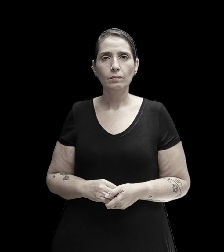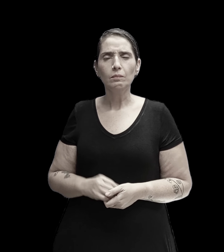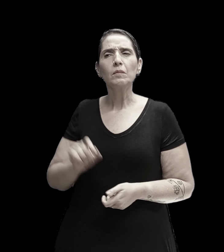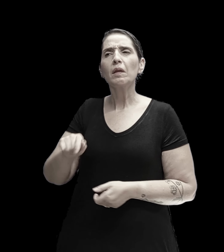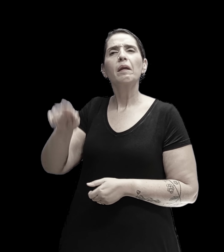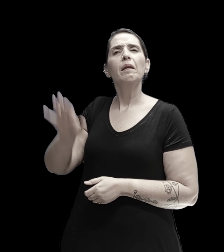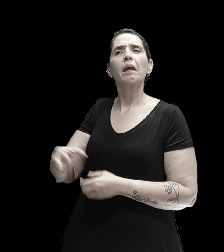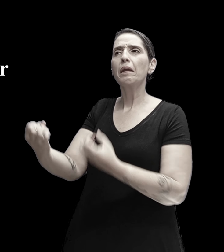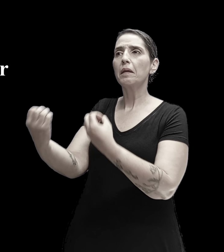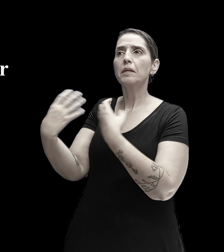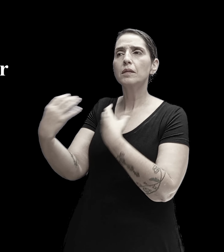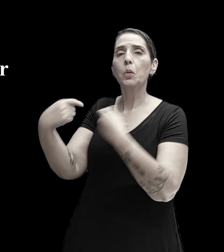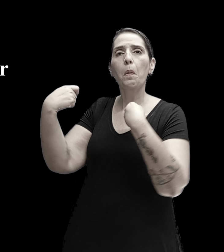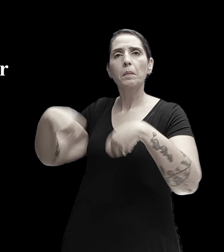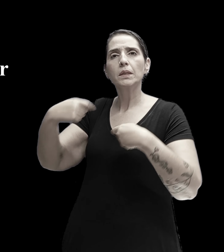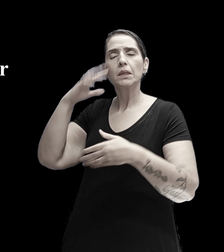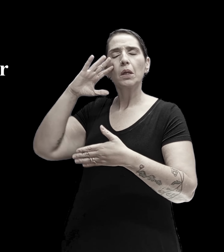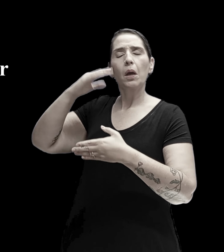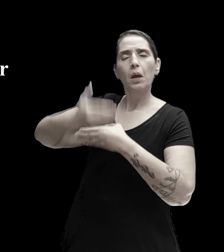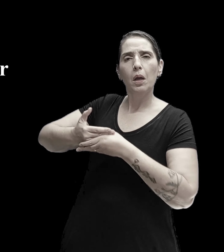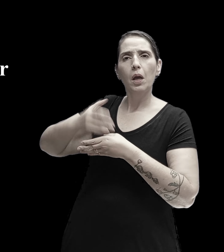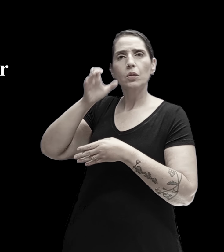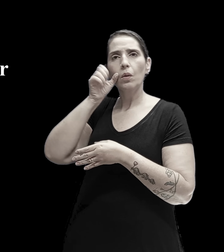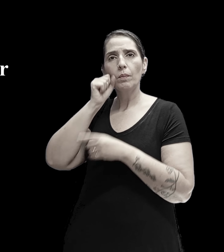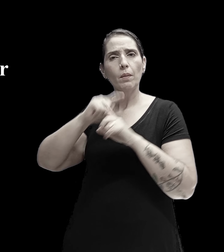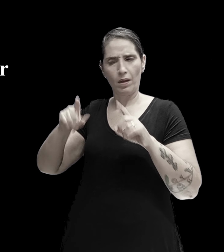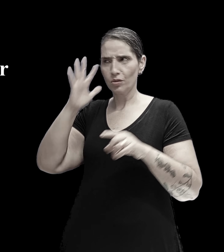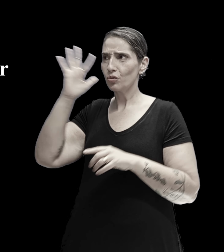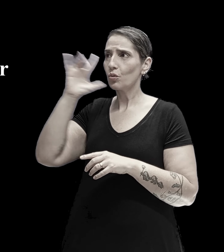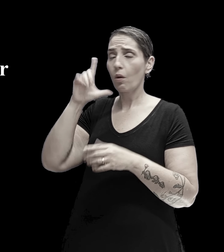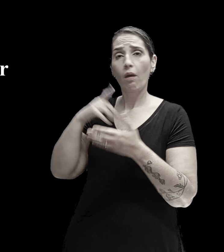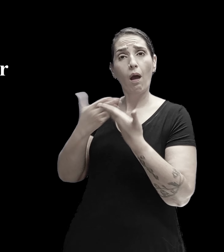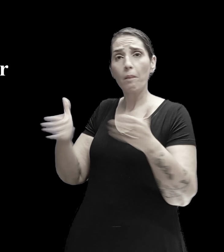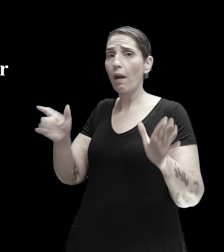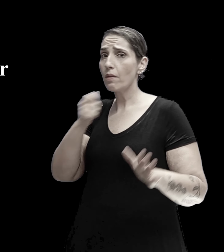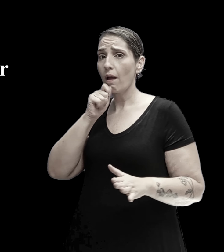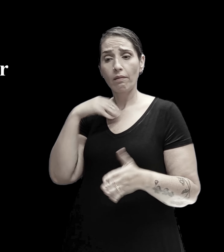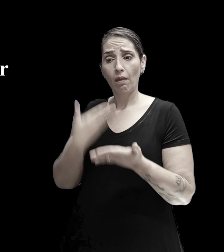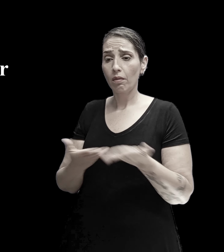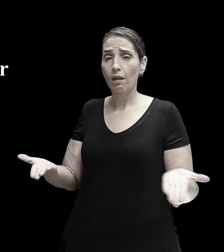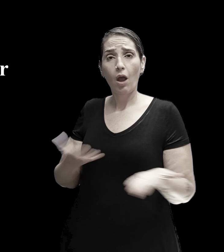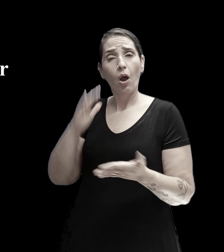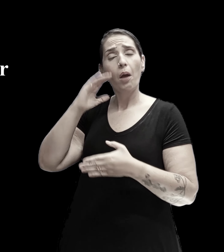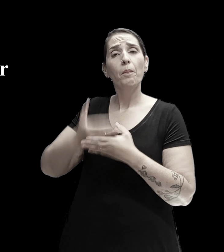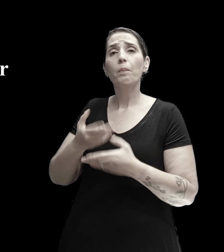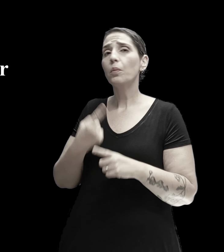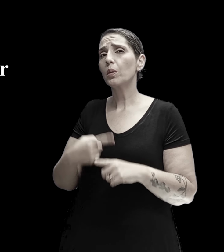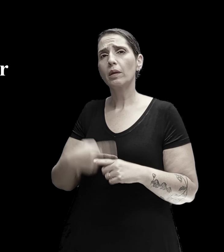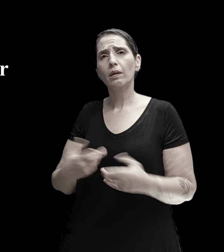Quem ensinou nossos olhos a dormir com os sonhos ainda abertos?